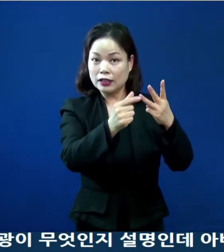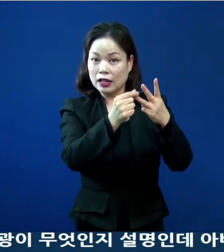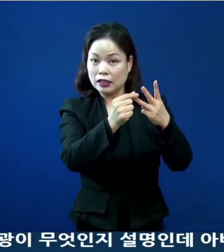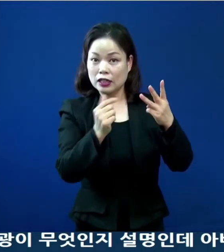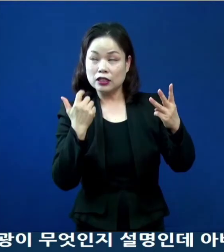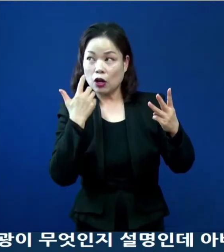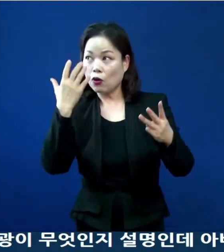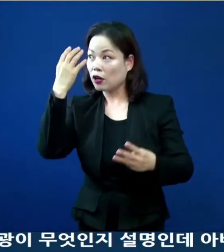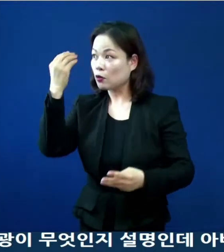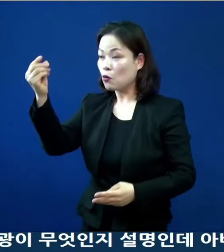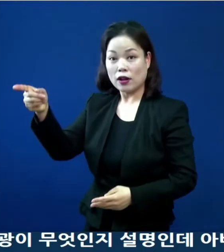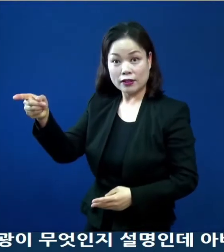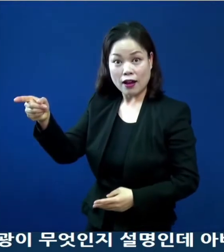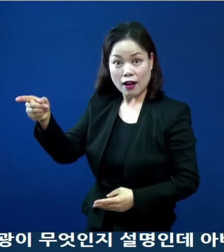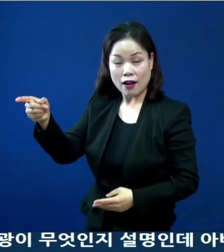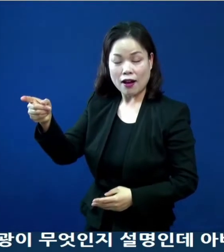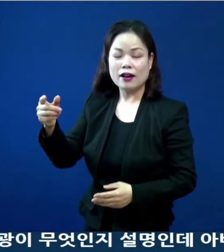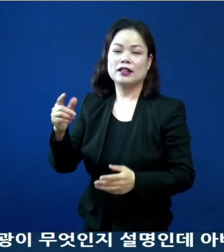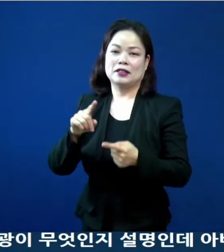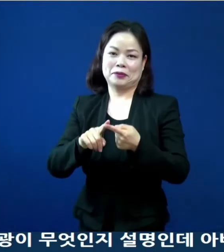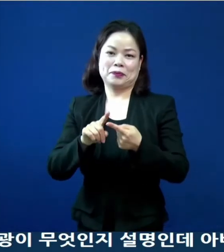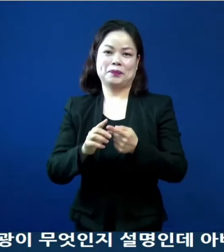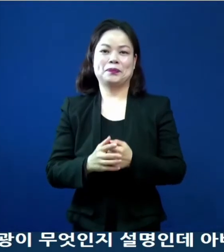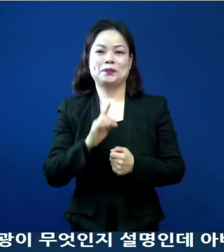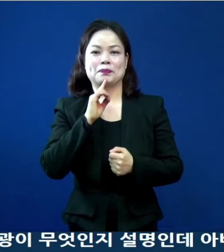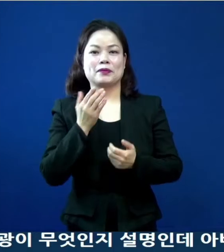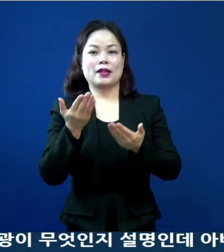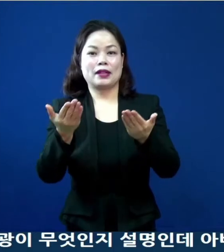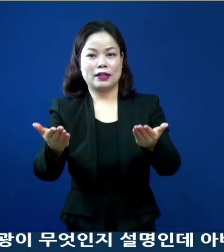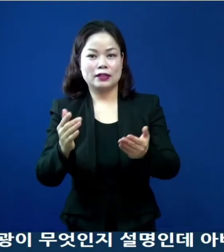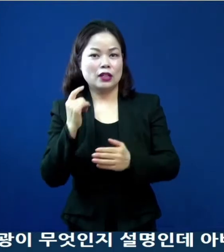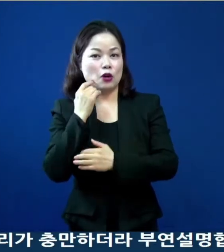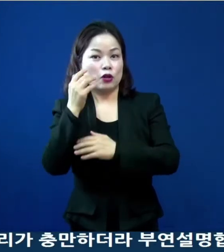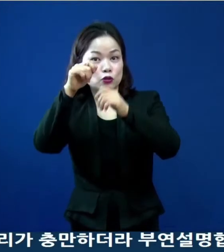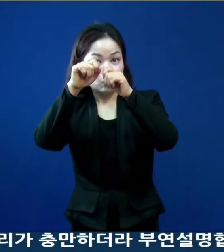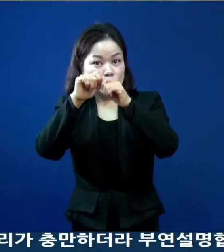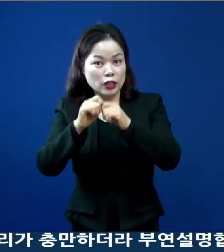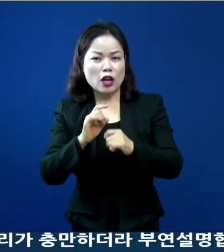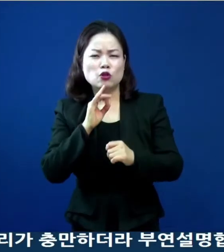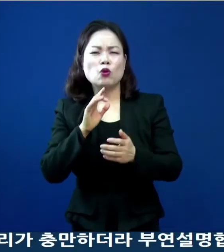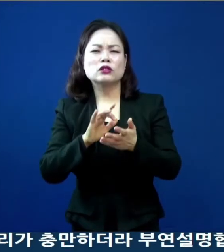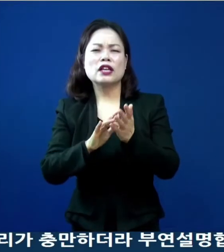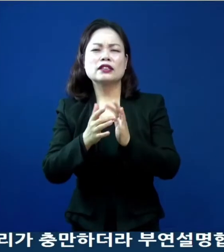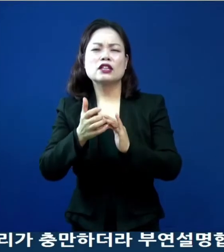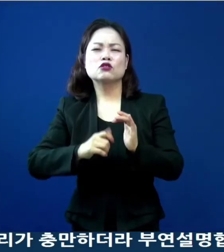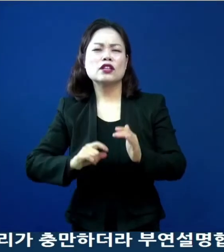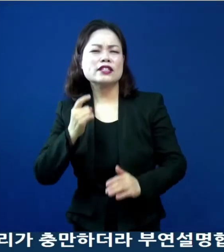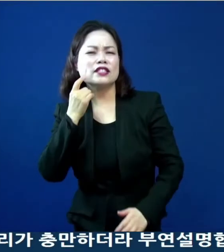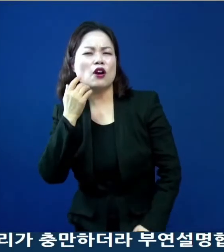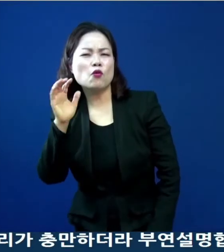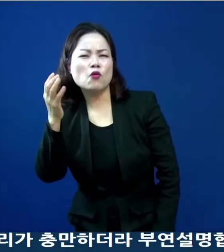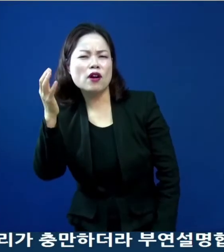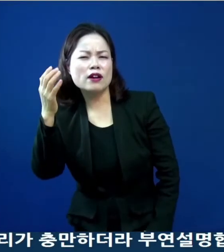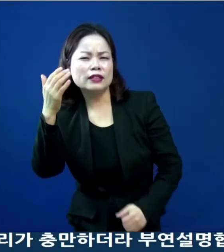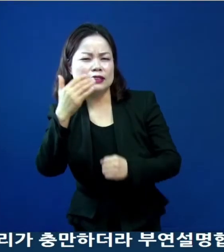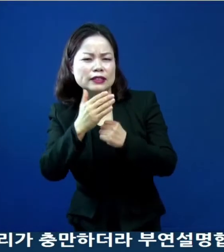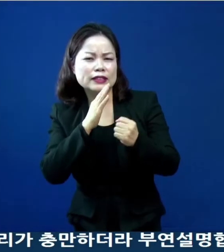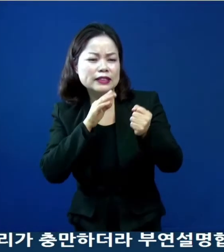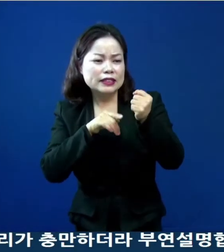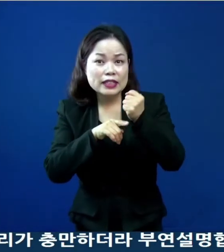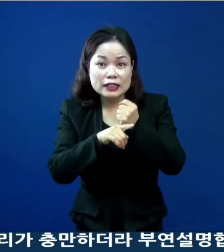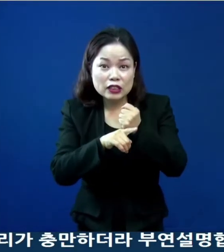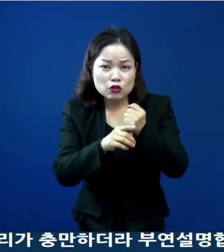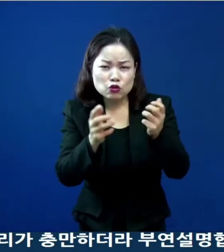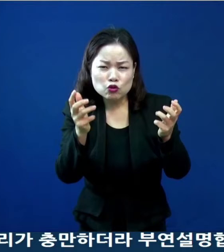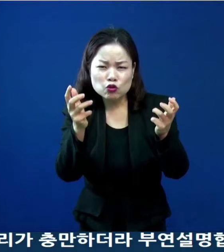그 영광을 보았다, 여기만 다루고요. 영광에 대한 구체적인 설명인 독생자의 영광, 은혜와 진리,